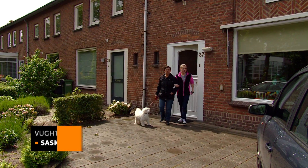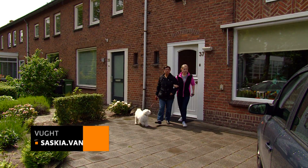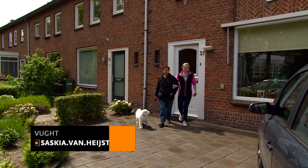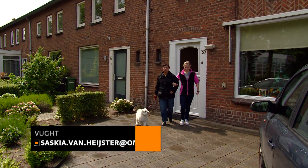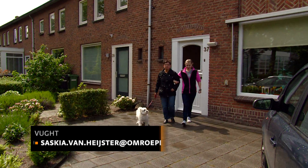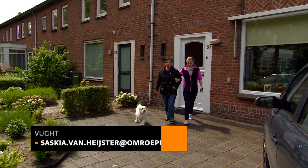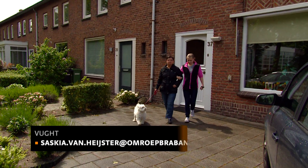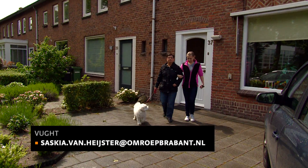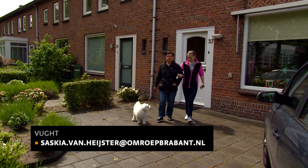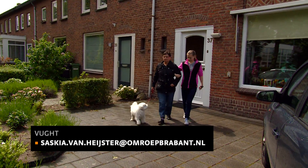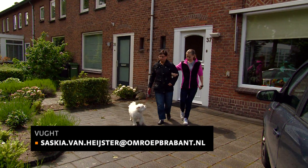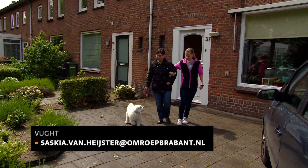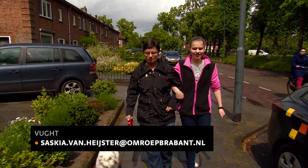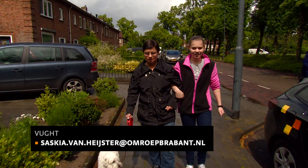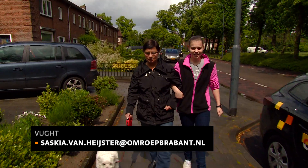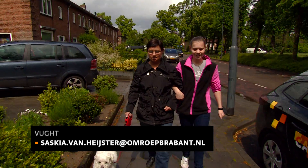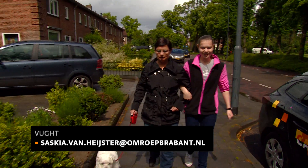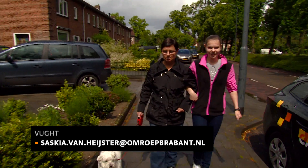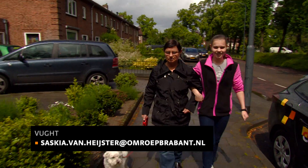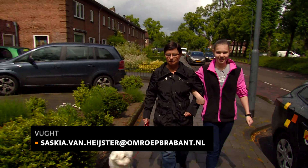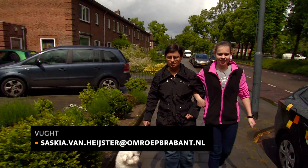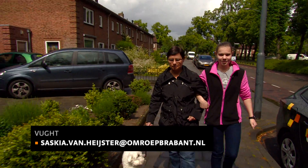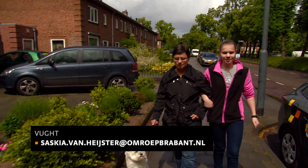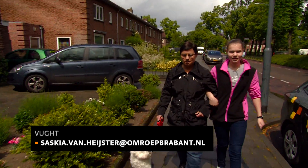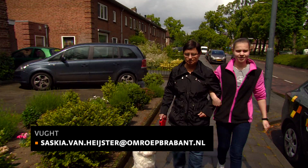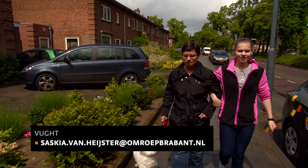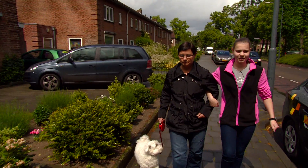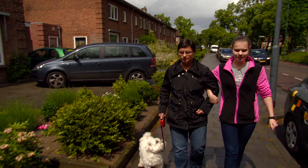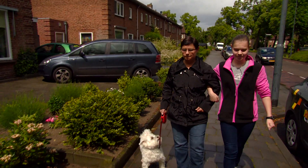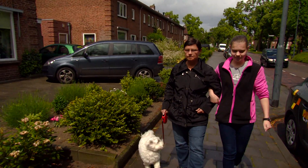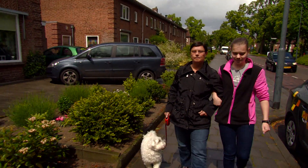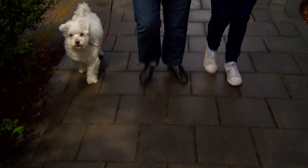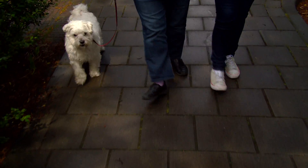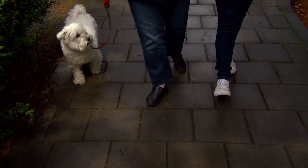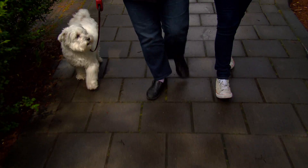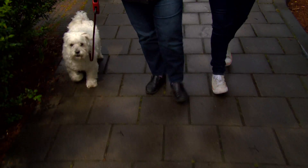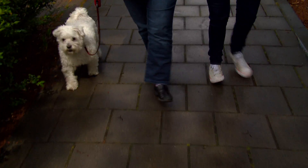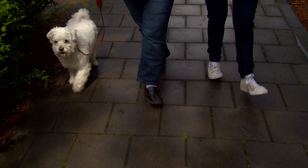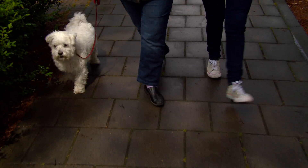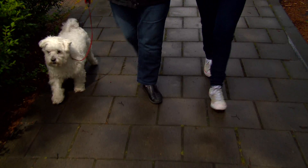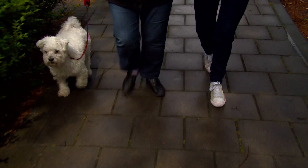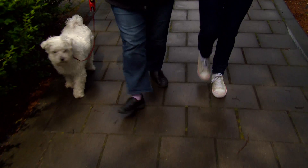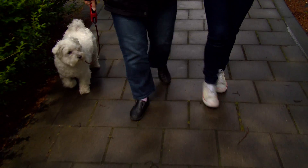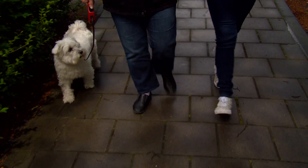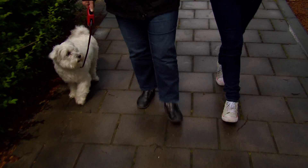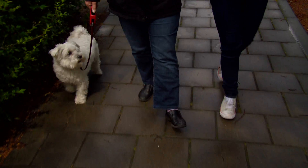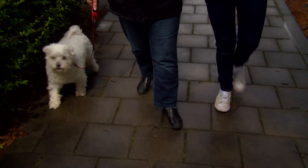Ze durft alleen nog maar met haar dochter samen naar buiten. Het is maar een klein wandelingetje van haar huis naar het zebrapad, maar de schrik zit er goed